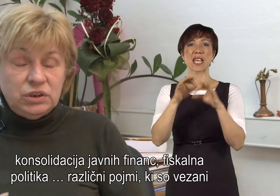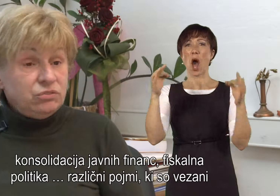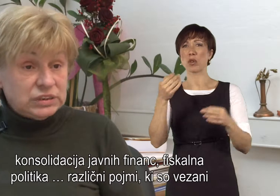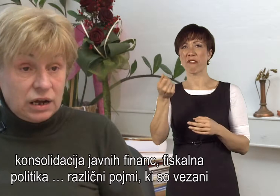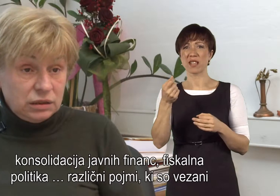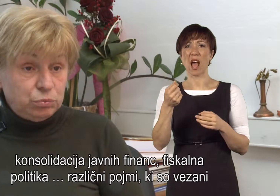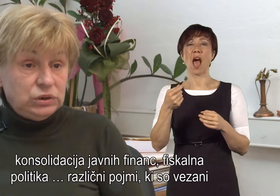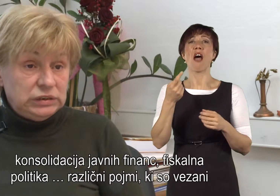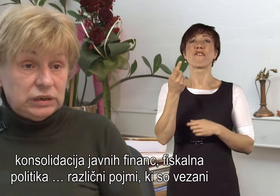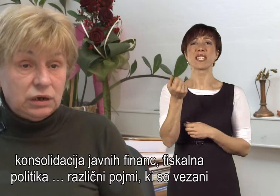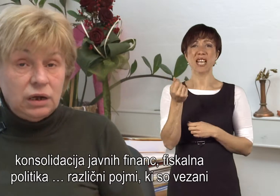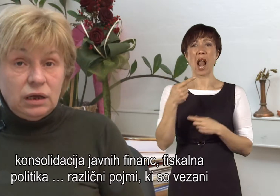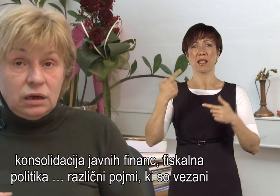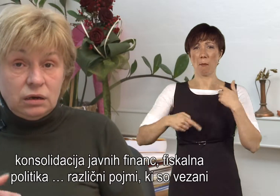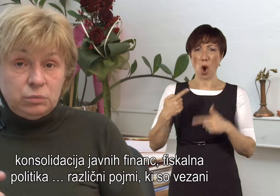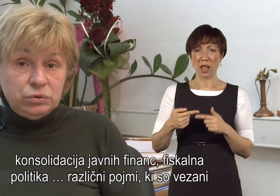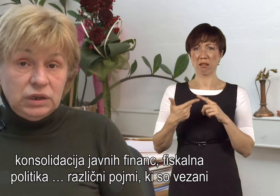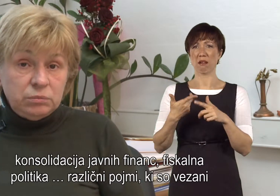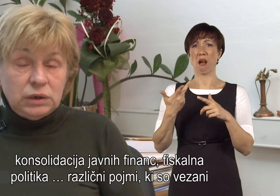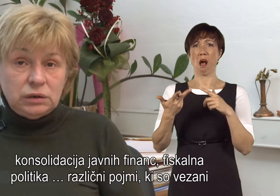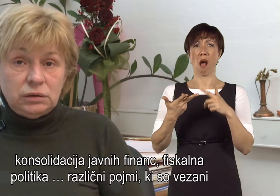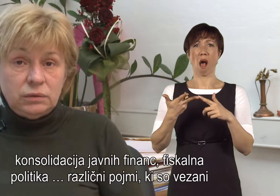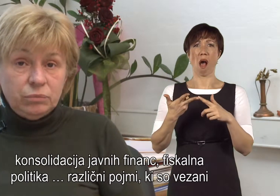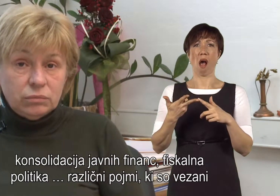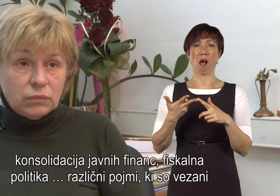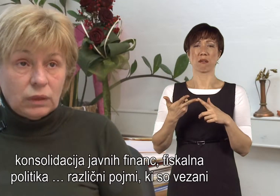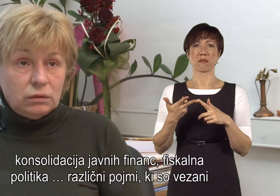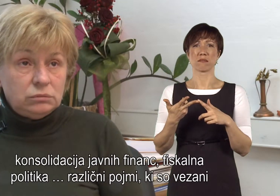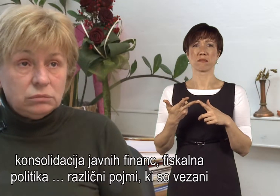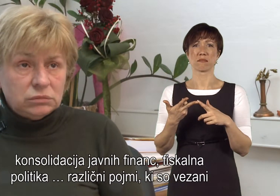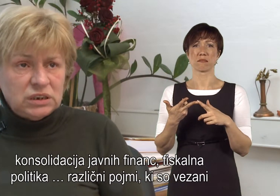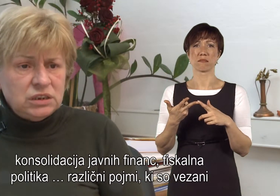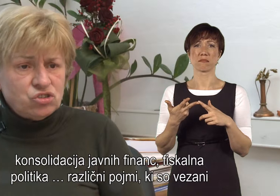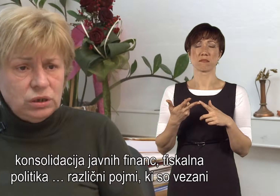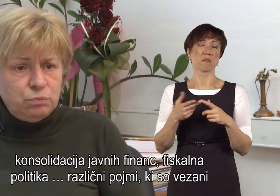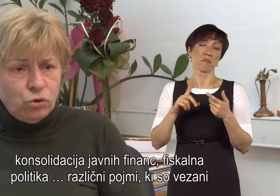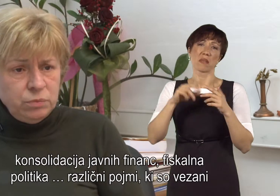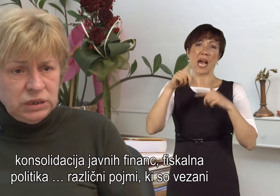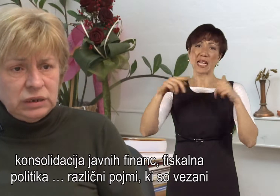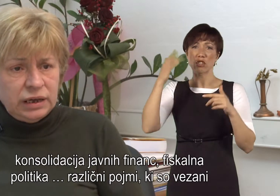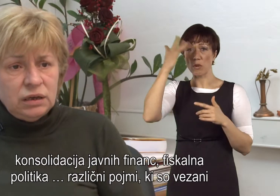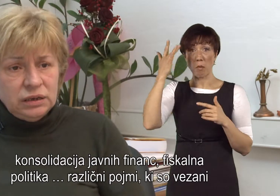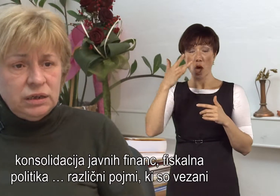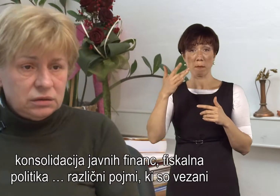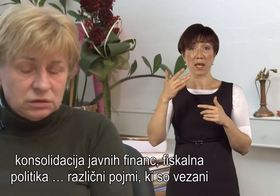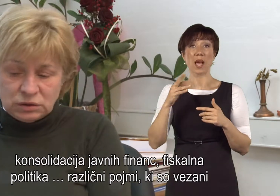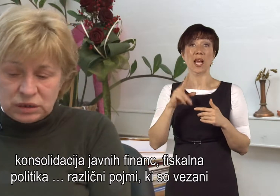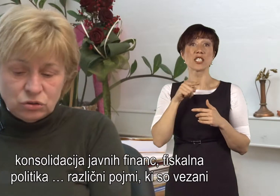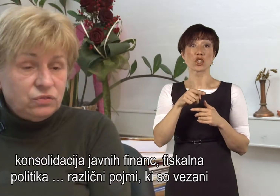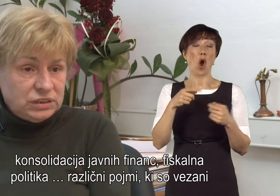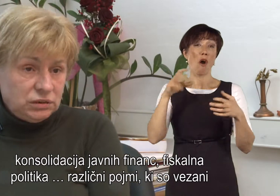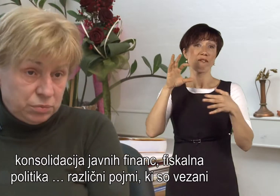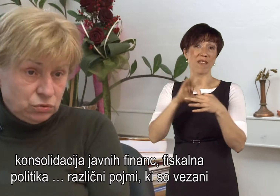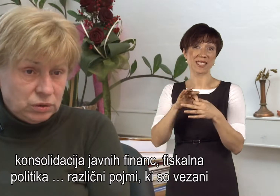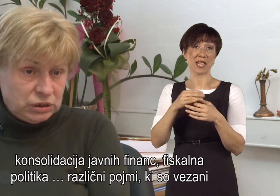potem fiskalna politika, potem različni pojmi, ki